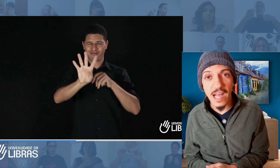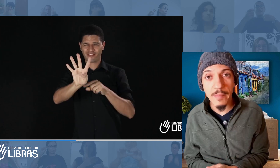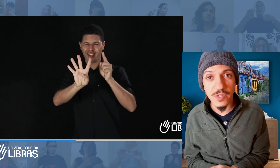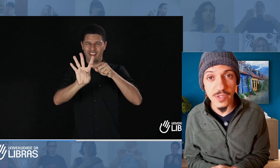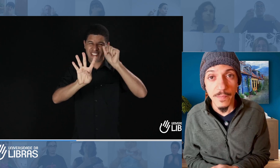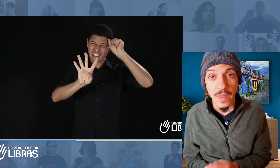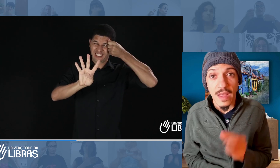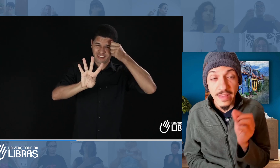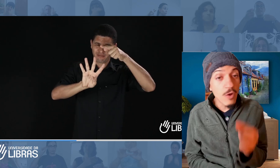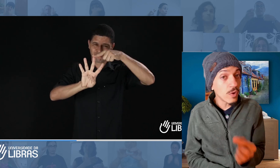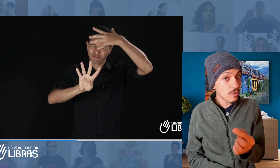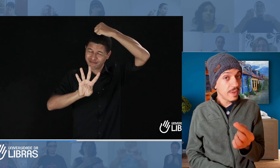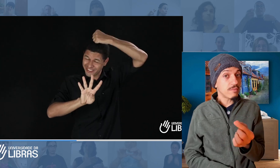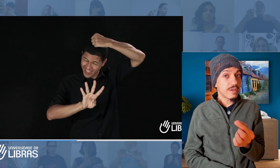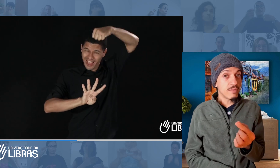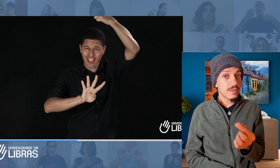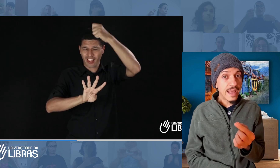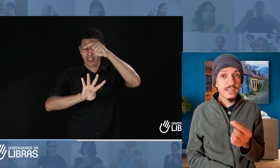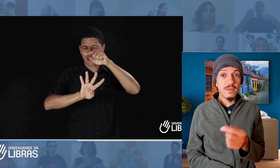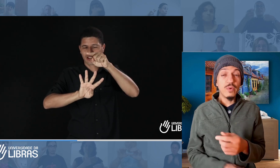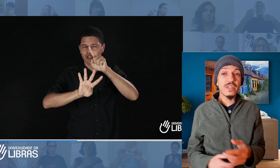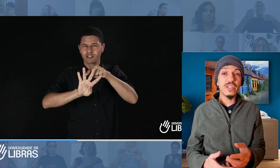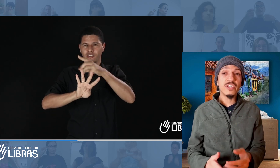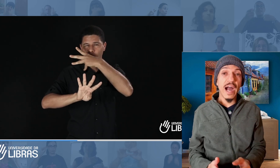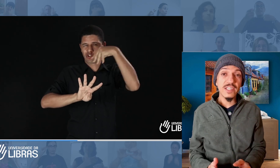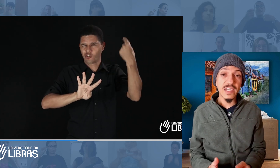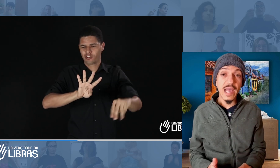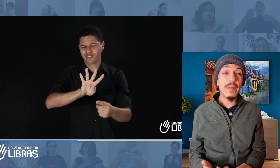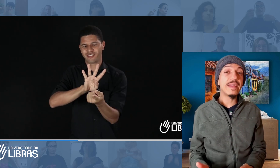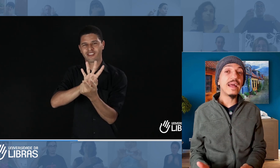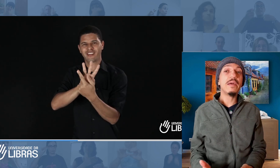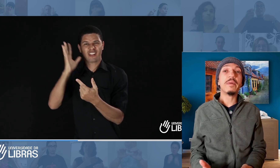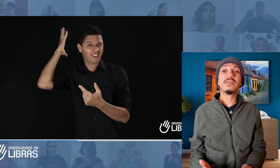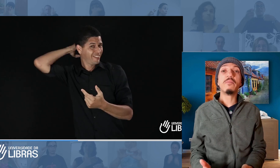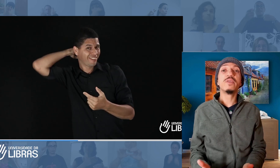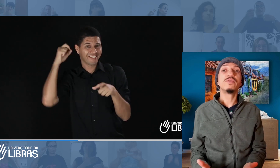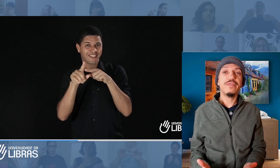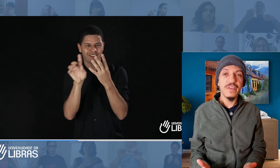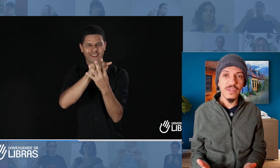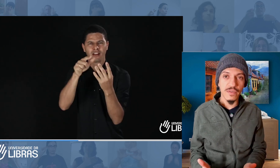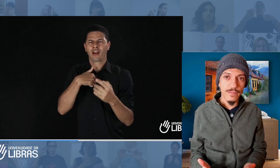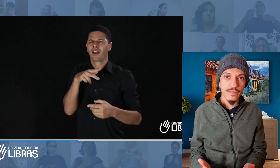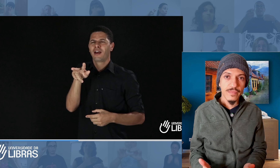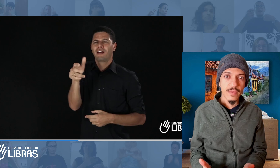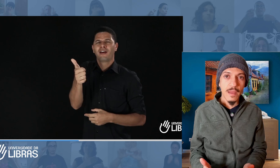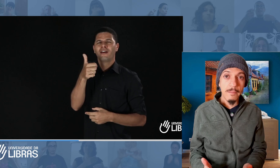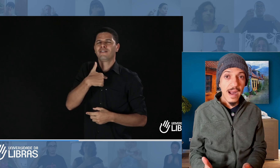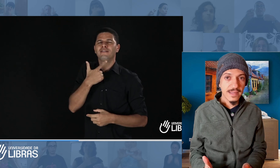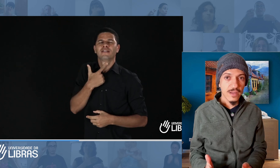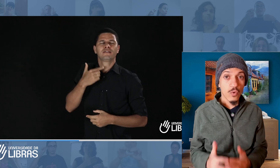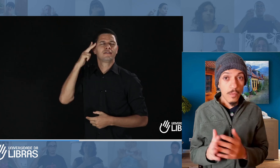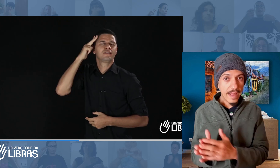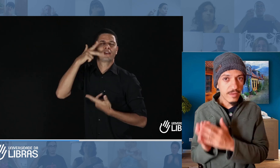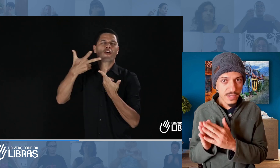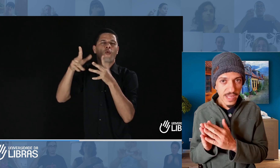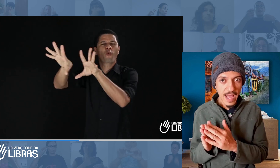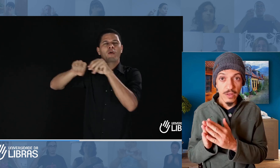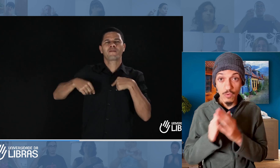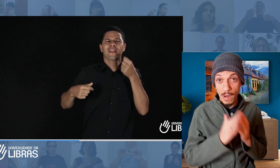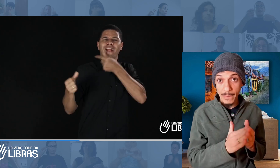disso. Tem outro mito que acontece que muita gente acha que aprender Libras é muito difícil. Mas, com o método certo e com a